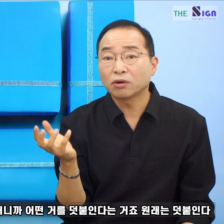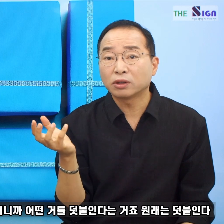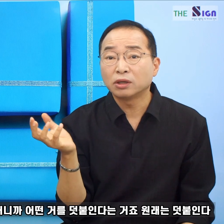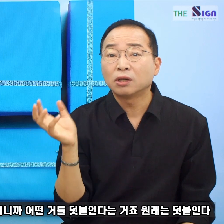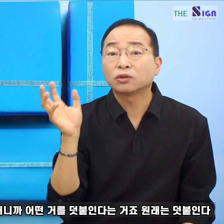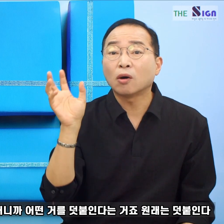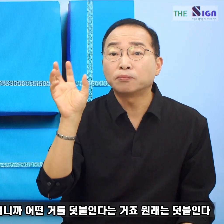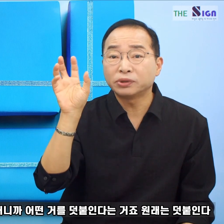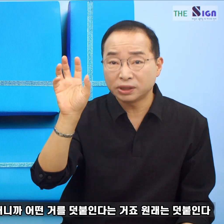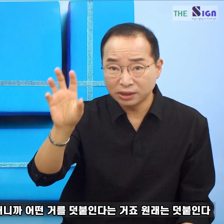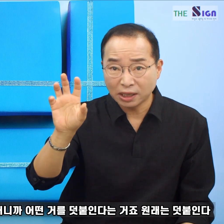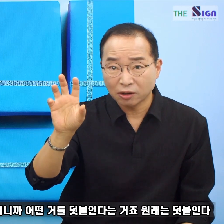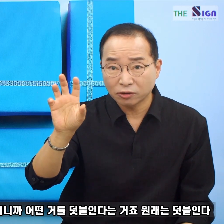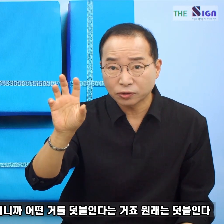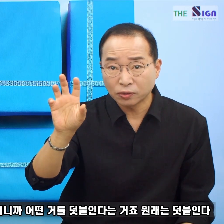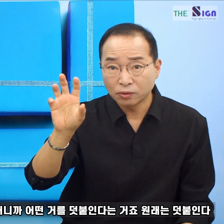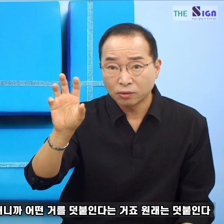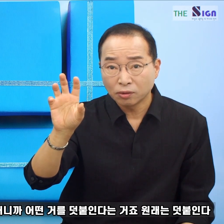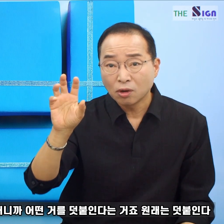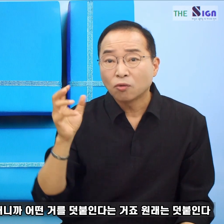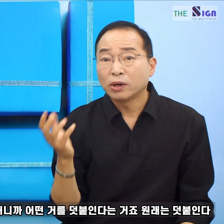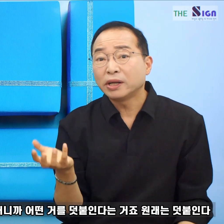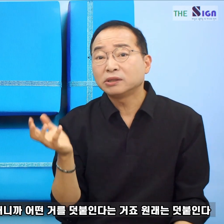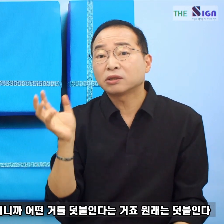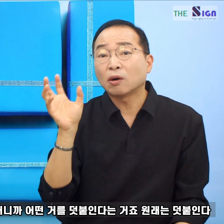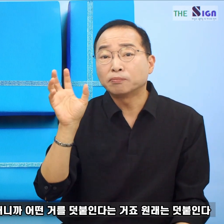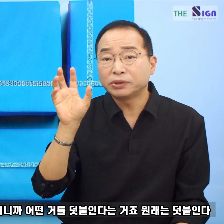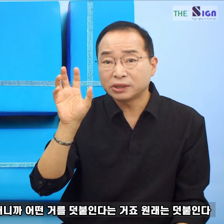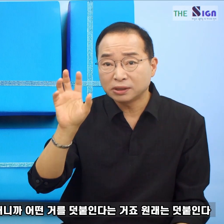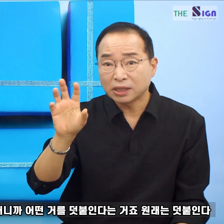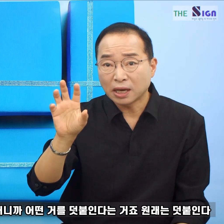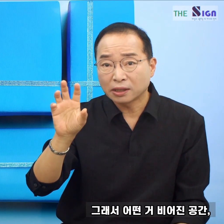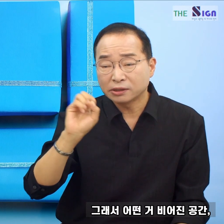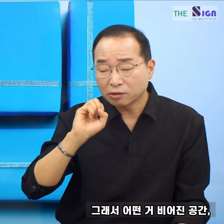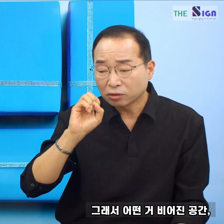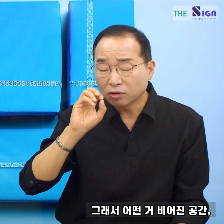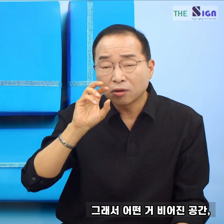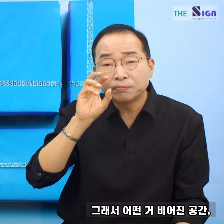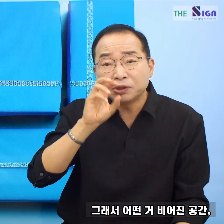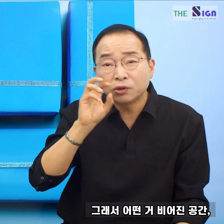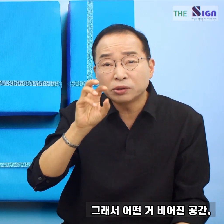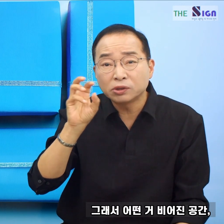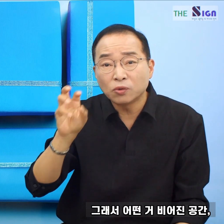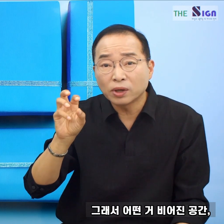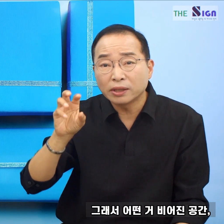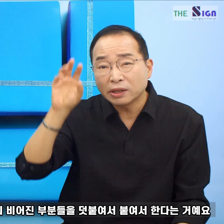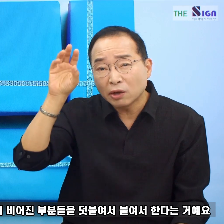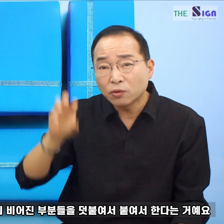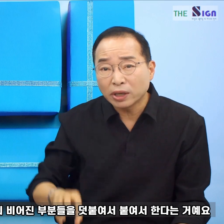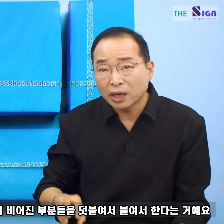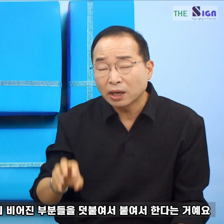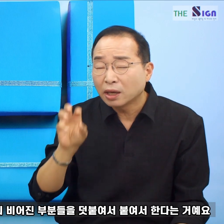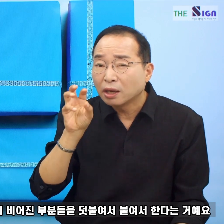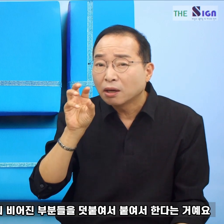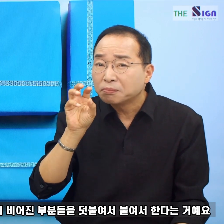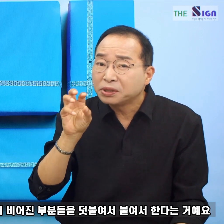거를 덧붙인다는 거죠. 원래 이제 덧붙인다. 그래서 어떤 거 비워진 공간 내용에